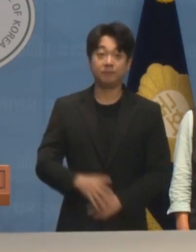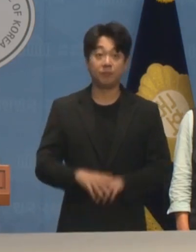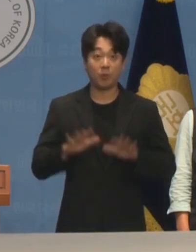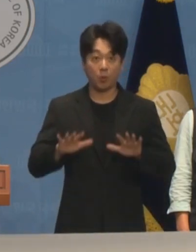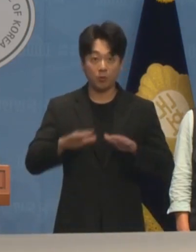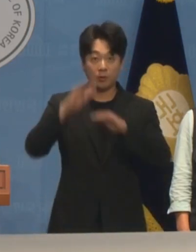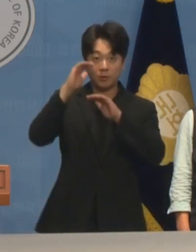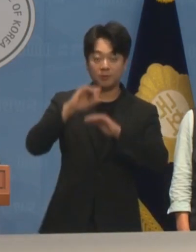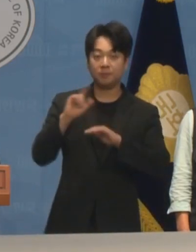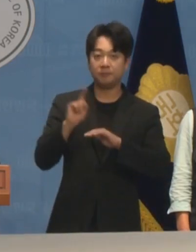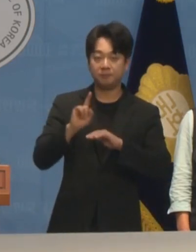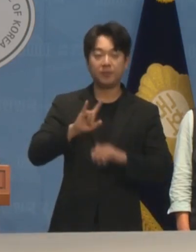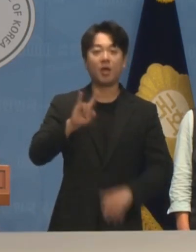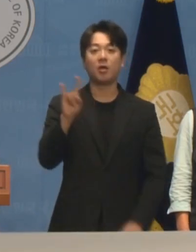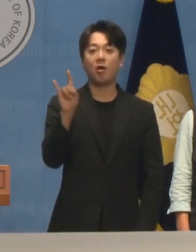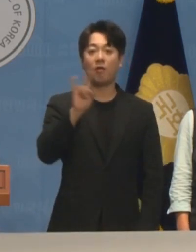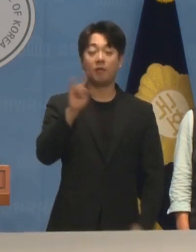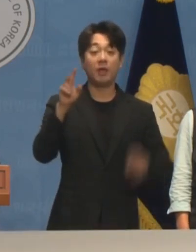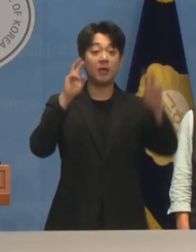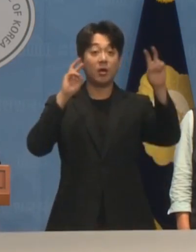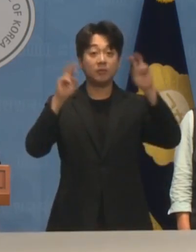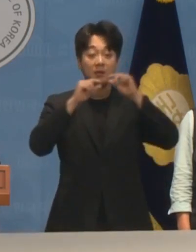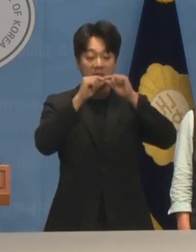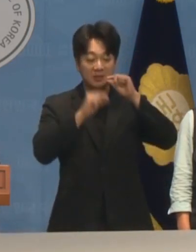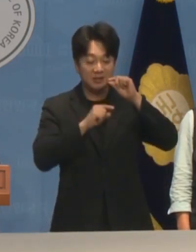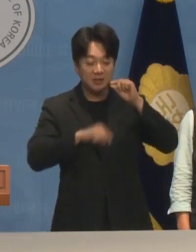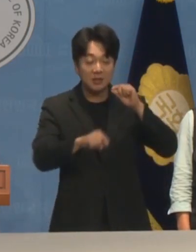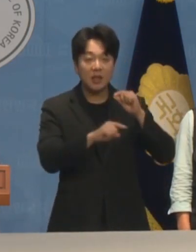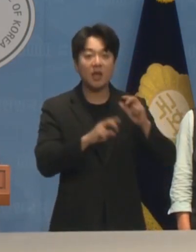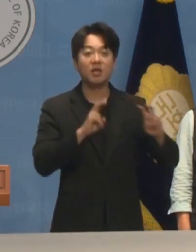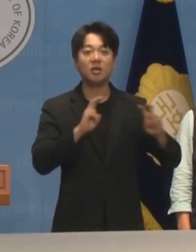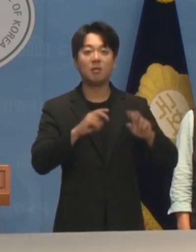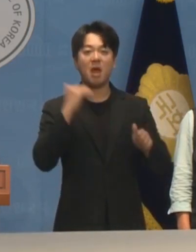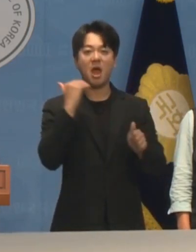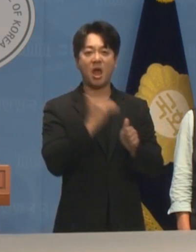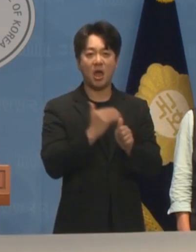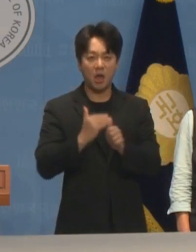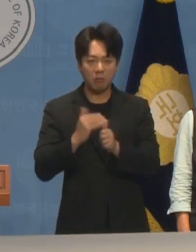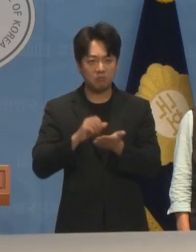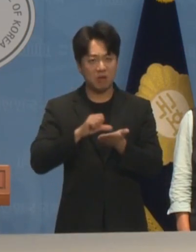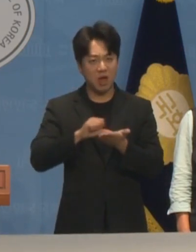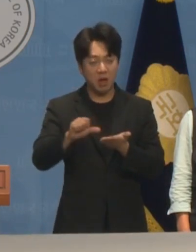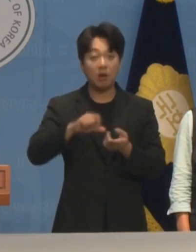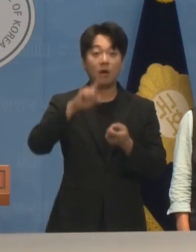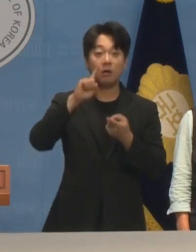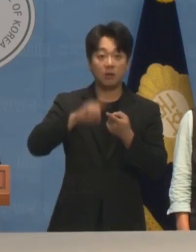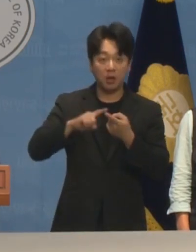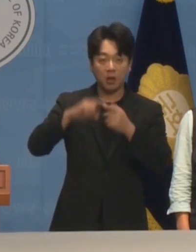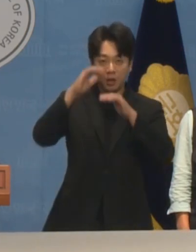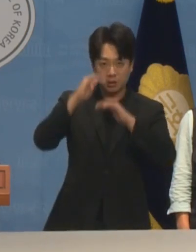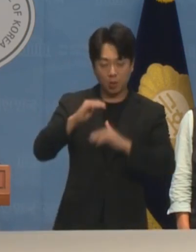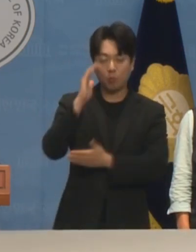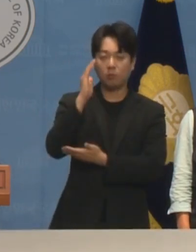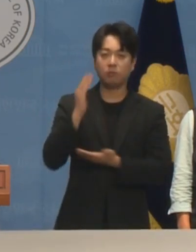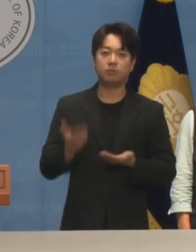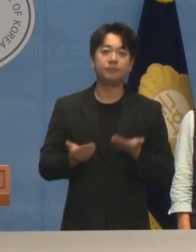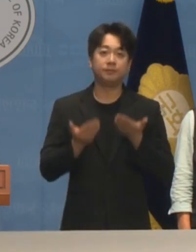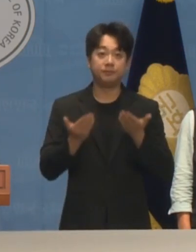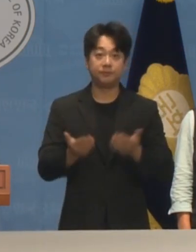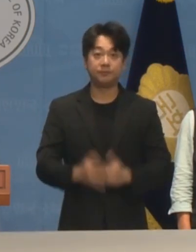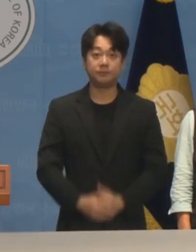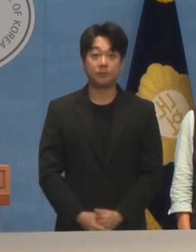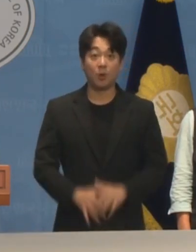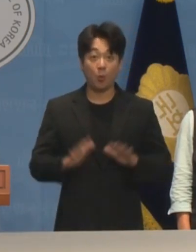현대자동차 울산공장의 이수기업 정리해고 철회와 관련된 기자회견을 시작하도록 하겠습니다. 먼저